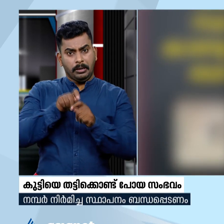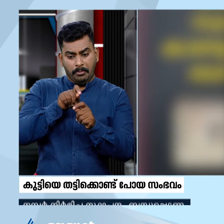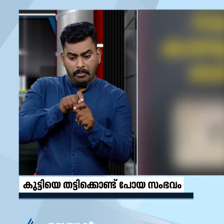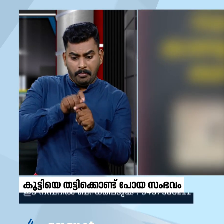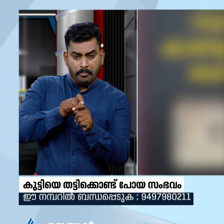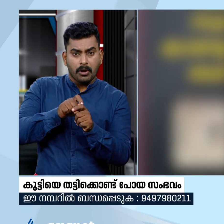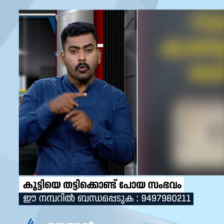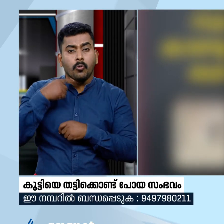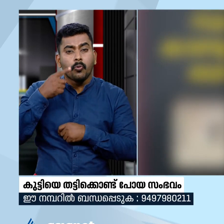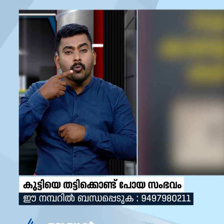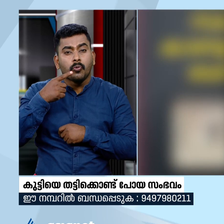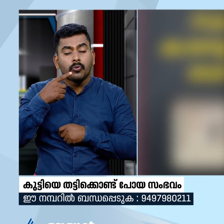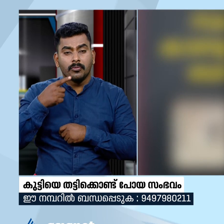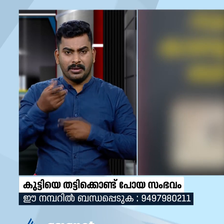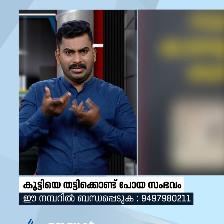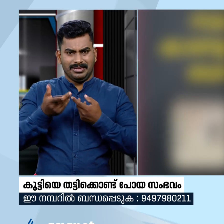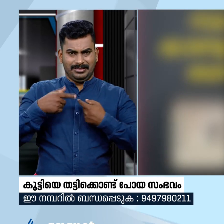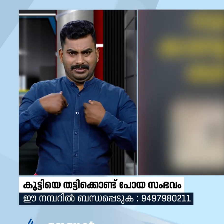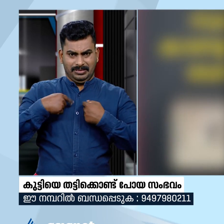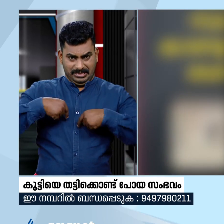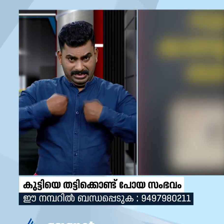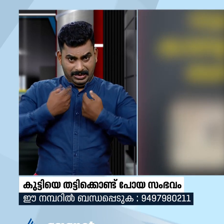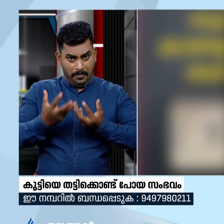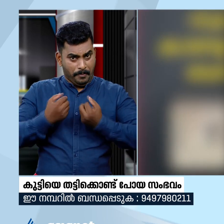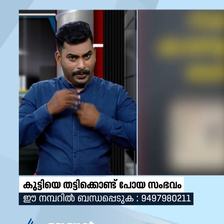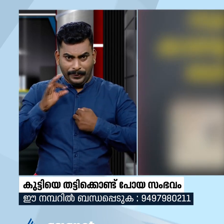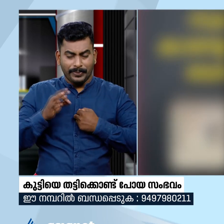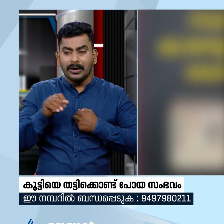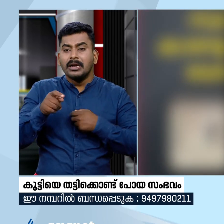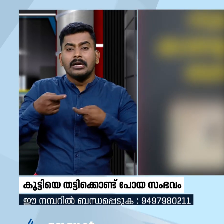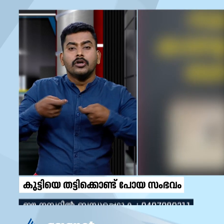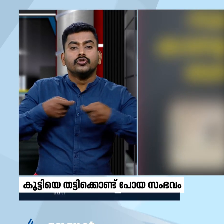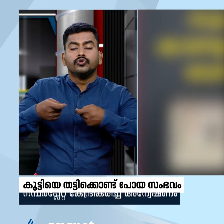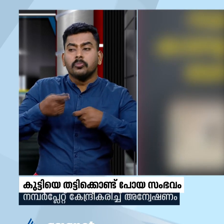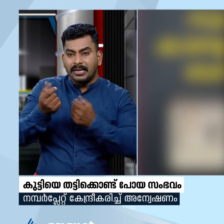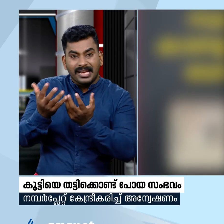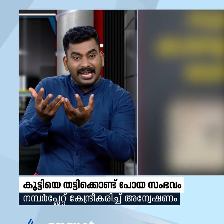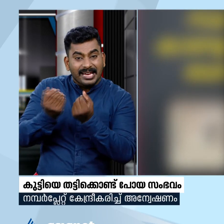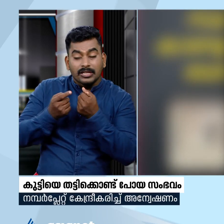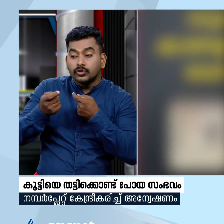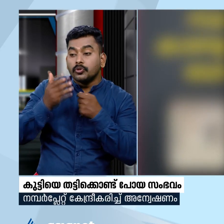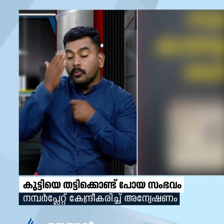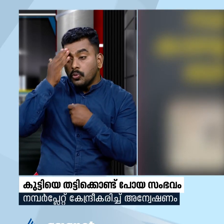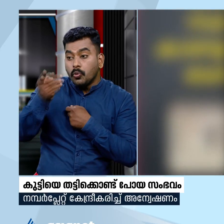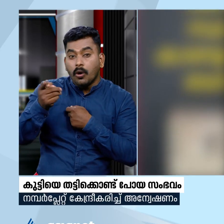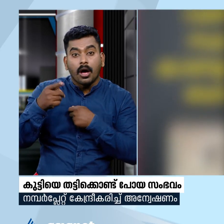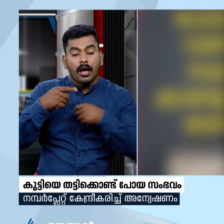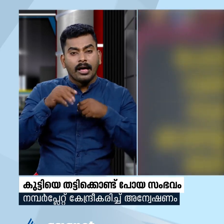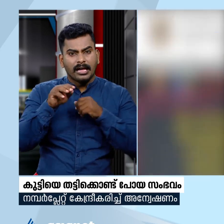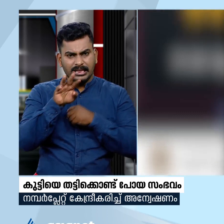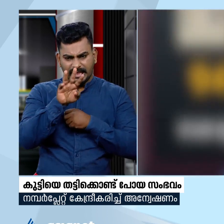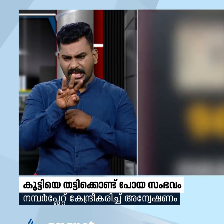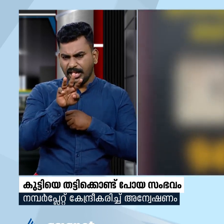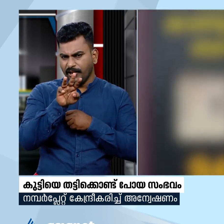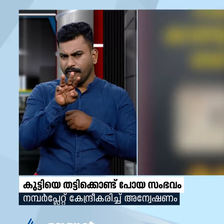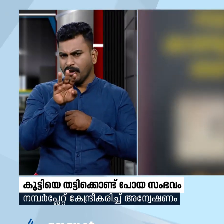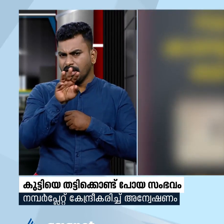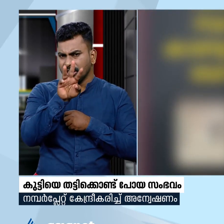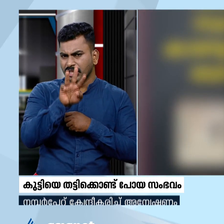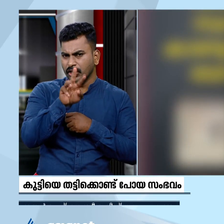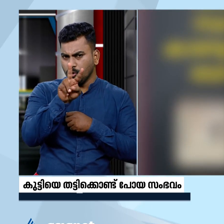നിർമ്മിക്കുന്ന സ്ഥാപനങ്ങൾ ഈ നമ്പറിലെ നമ്പർ പ്ലേറ്റ് നിർമ്മിച്ചിട്ടുണ്ടെങ്കിൽ അവരും ഈ നമ്പറിൽ പോലീസുമായി ബന്ധപ്പെടണമെന്നാണ് പറയുന്നത്. എന്തായാലും